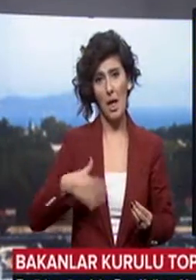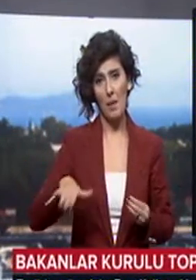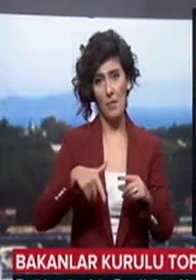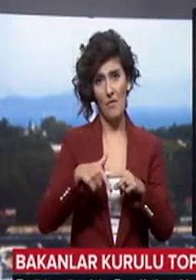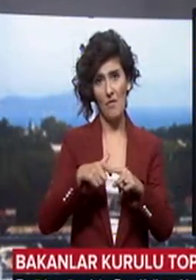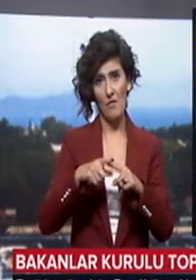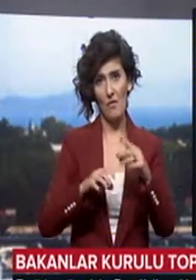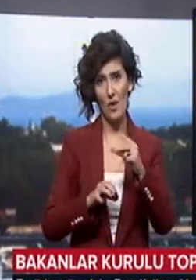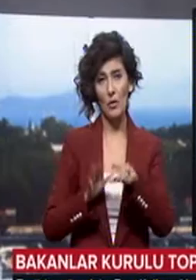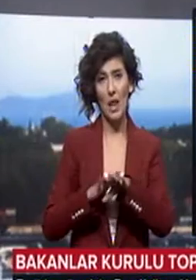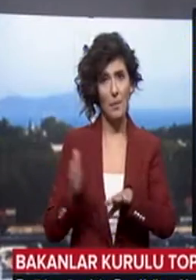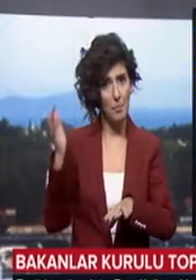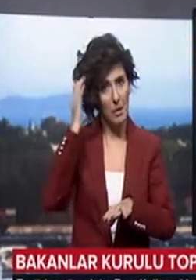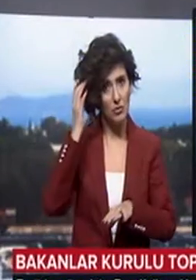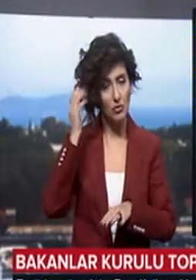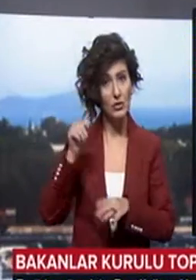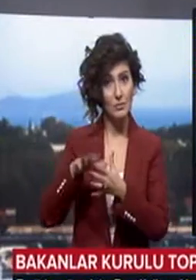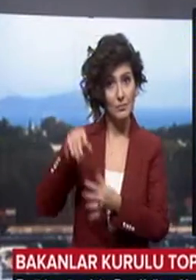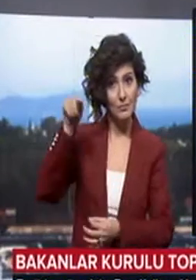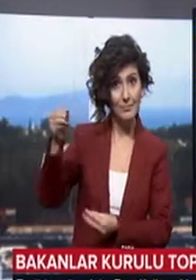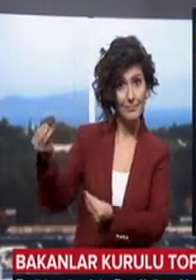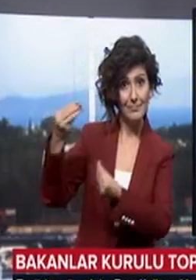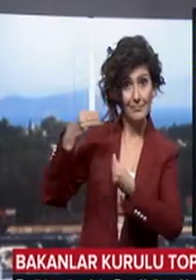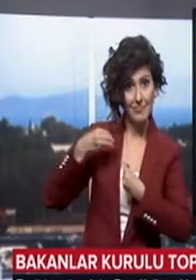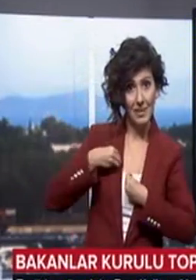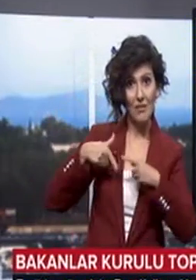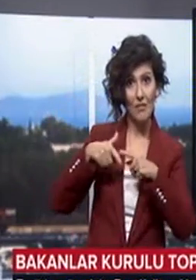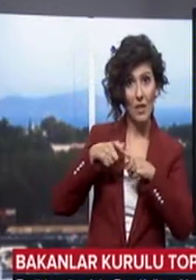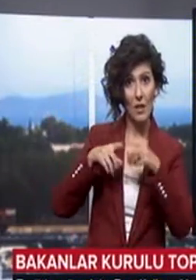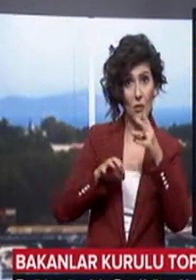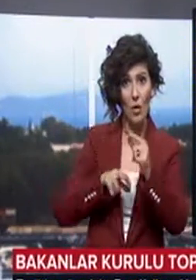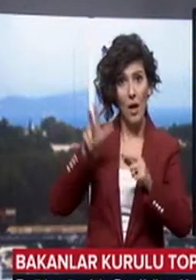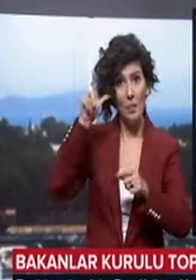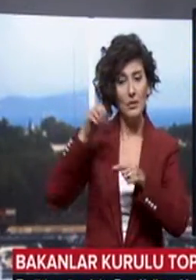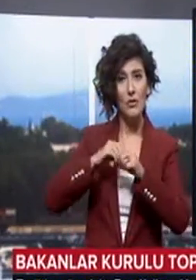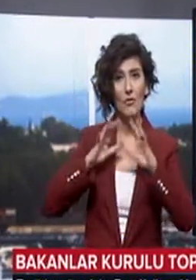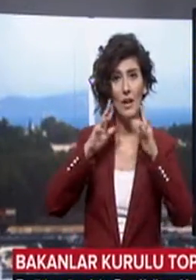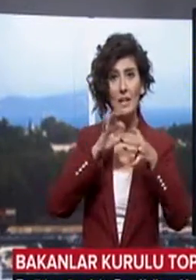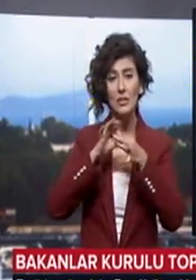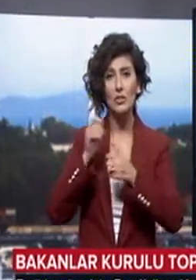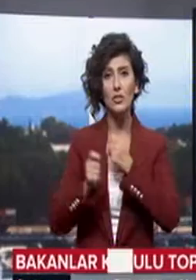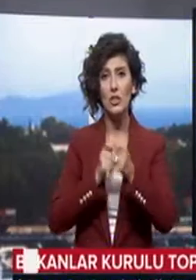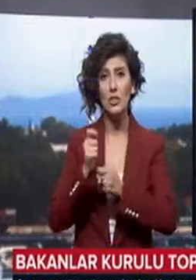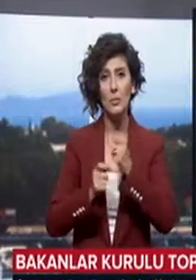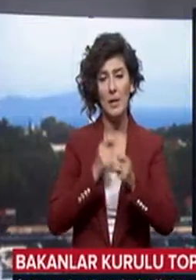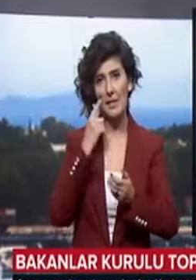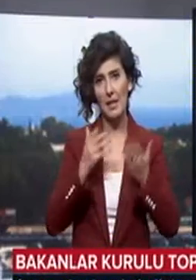ve FETÖ'nün Amerika'daki faaliyetlerine ilişkin yapılacak çalışmalar değerlendiriliyor. Avrupa Birliği ile ilişkiler ve